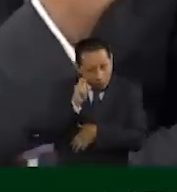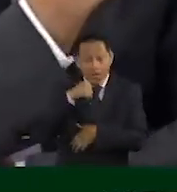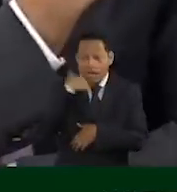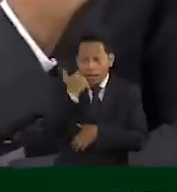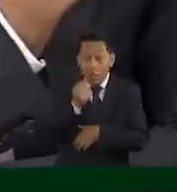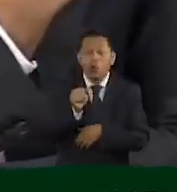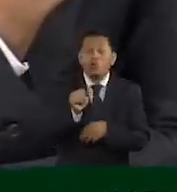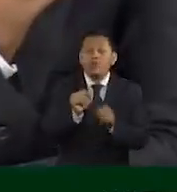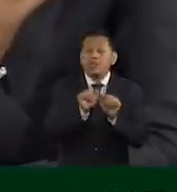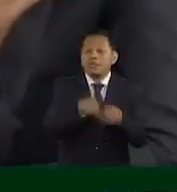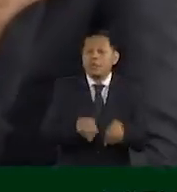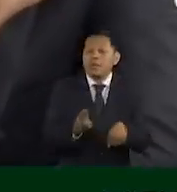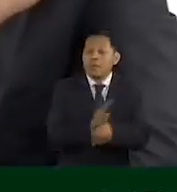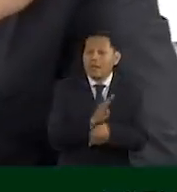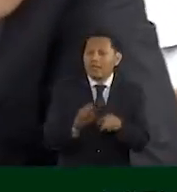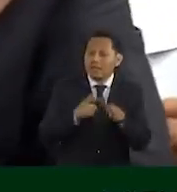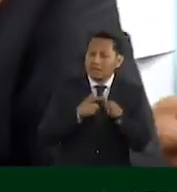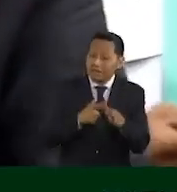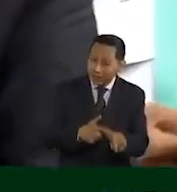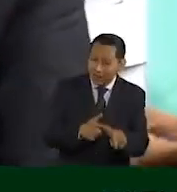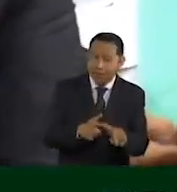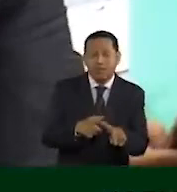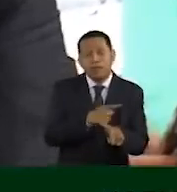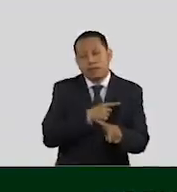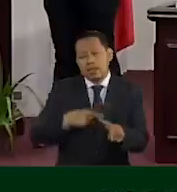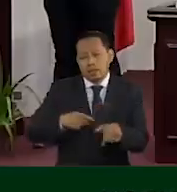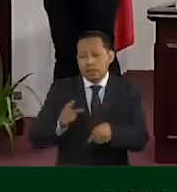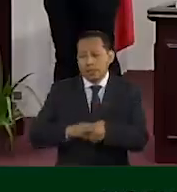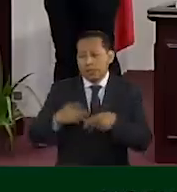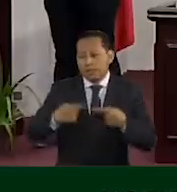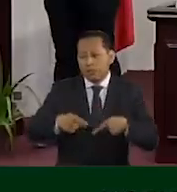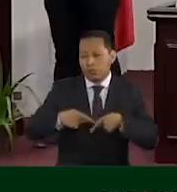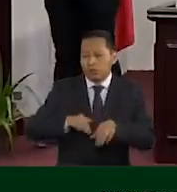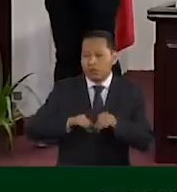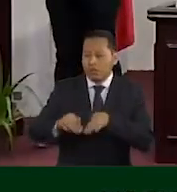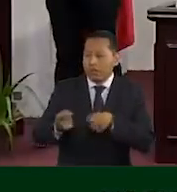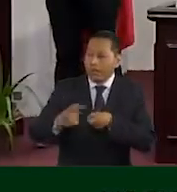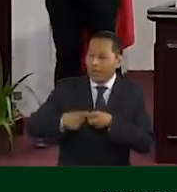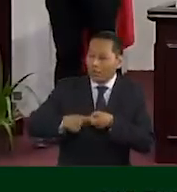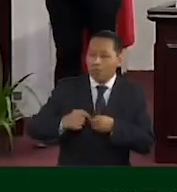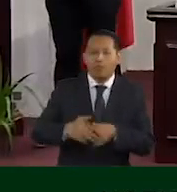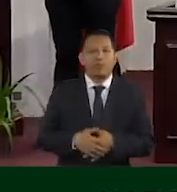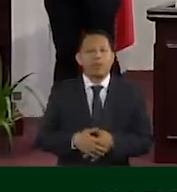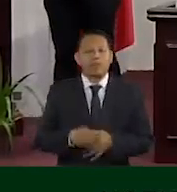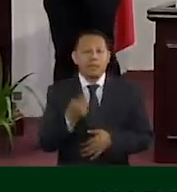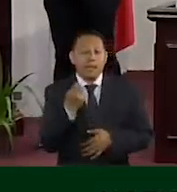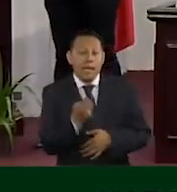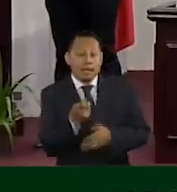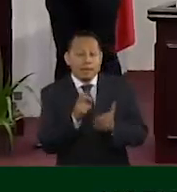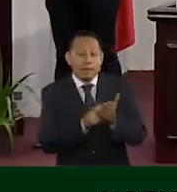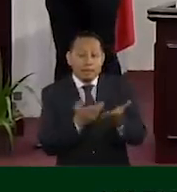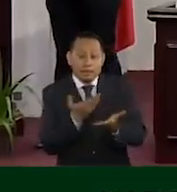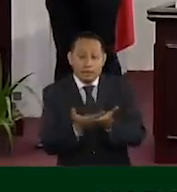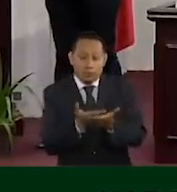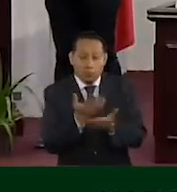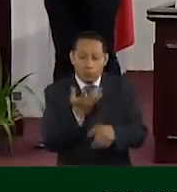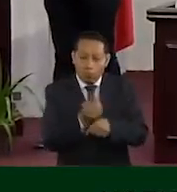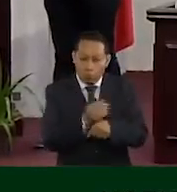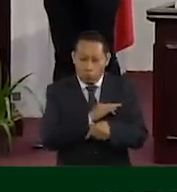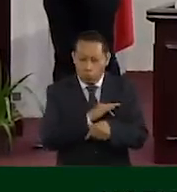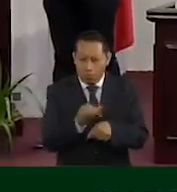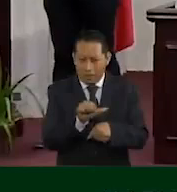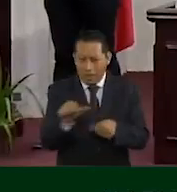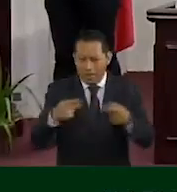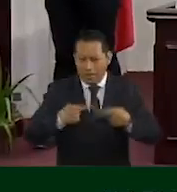definido perdure, debemos incorporar a más trabajadores. Si bien esta reforma va a beneficiar a los trabajadores, recordemos que